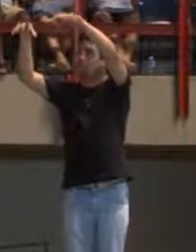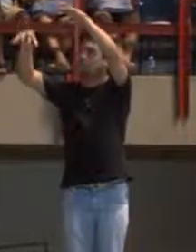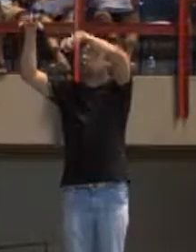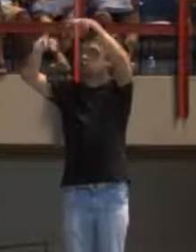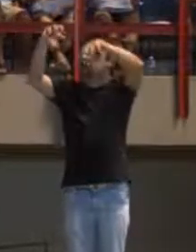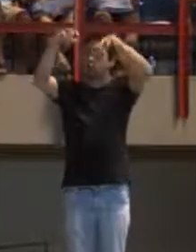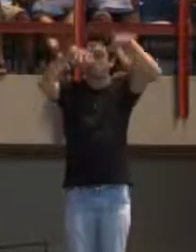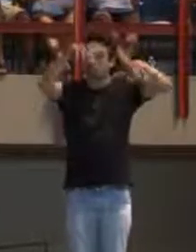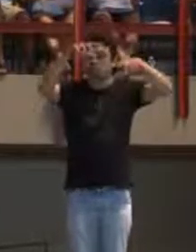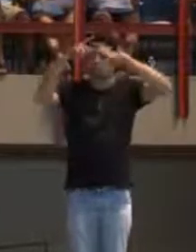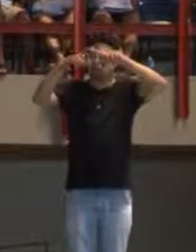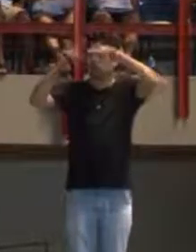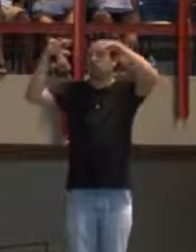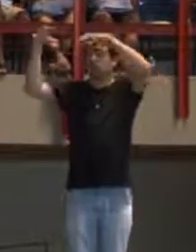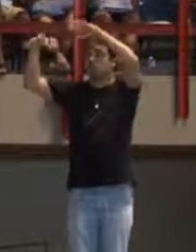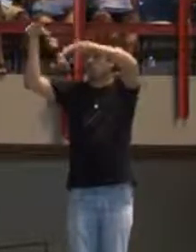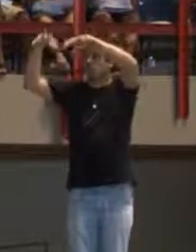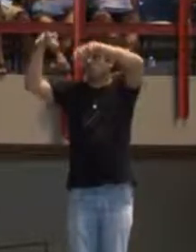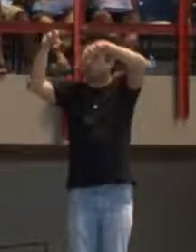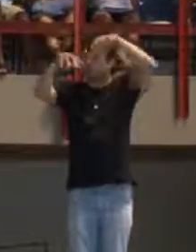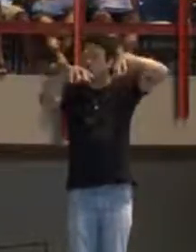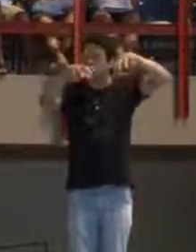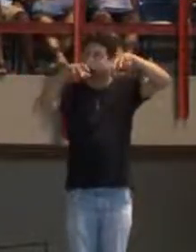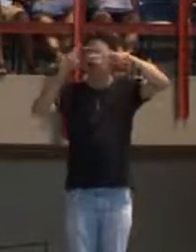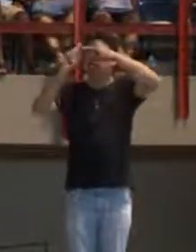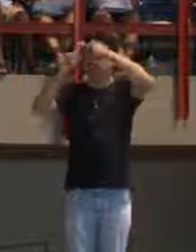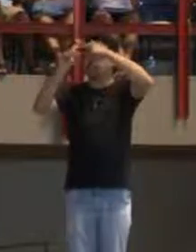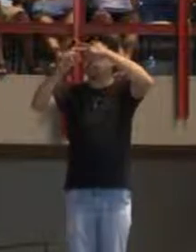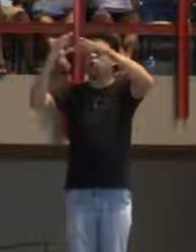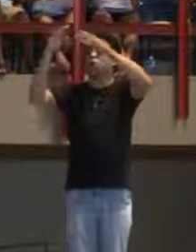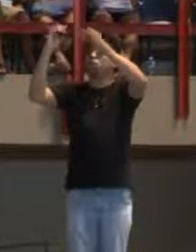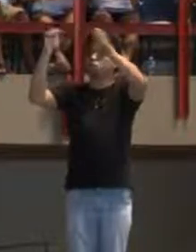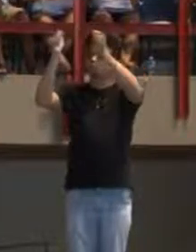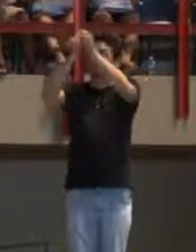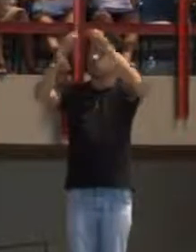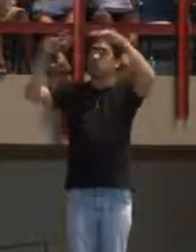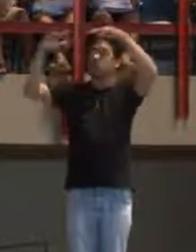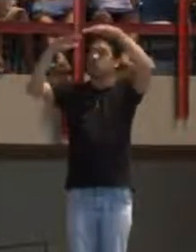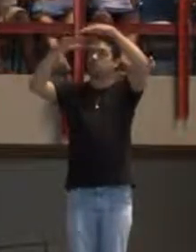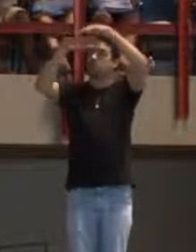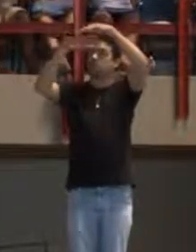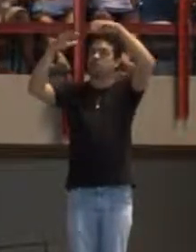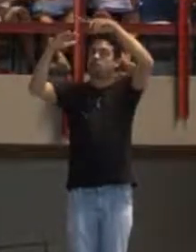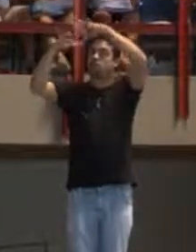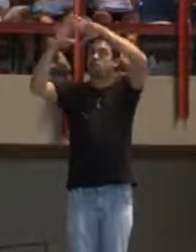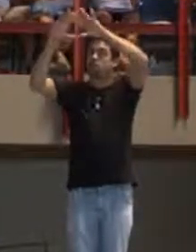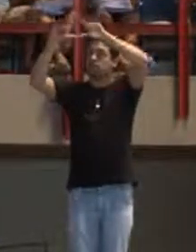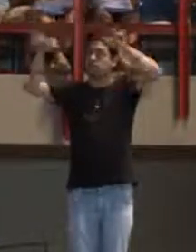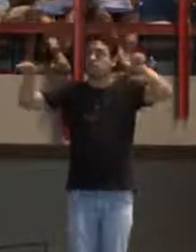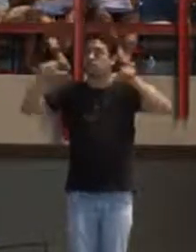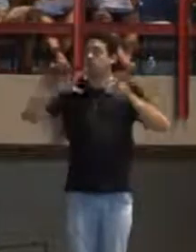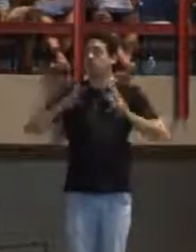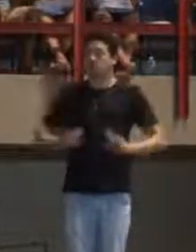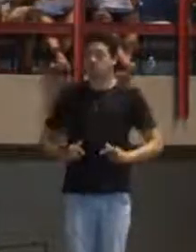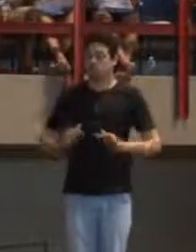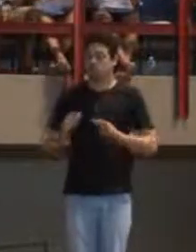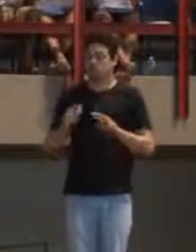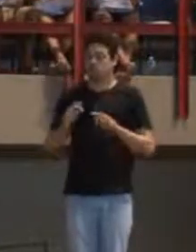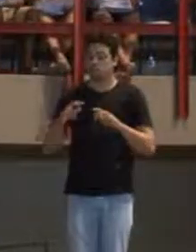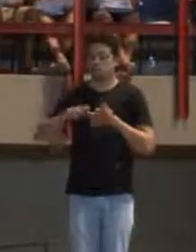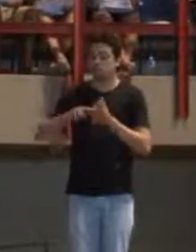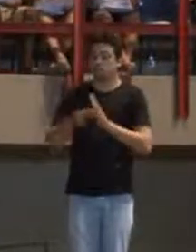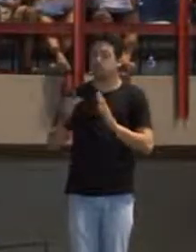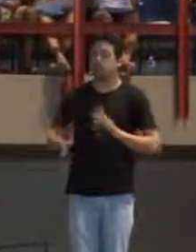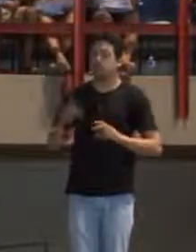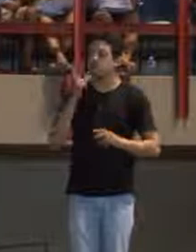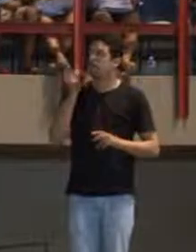nessa chuva, na hora que a água cai, ela arrasta o carbono grafite. E aí, dá uma limpeza. Professor, por que não faz isso aqui no